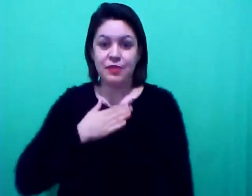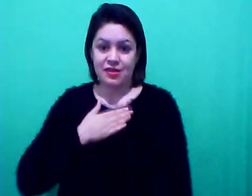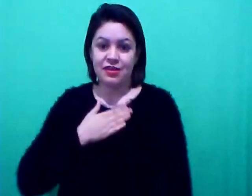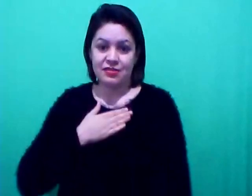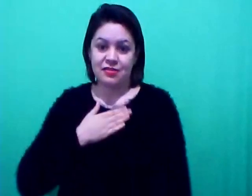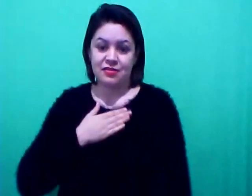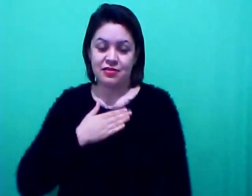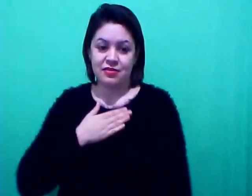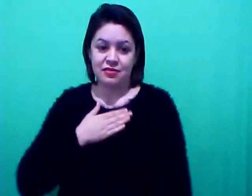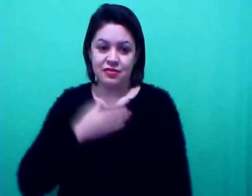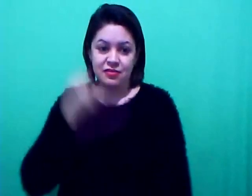Bom, eu vou falar sobre a minha experiência.